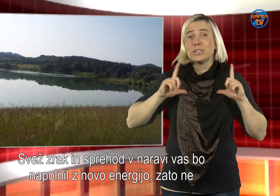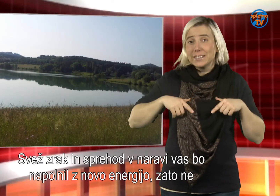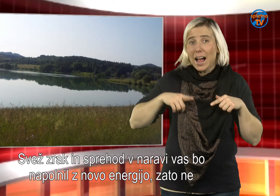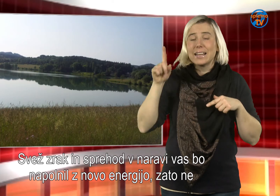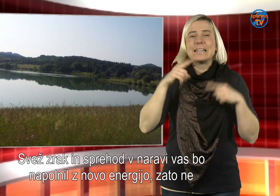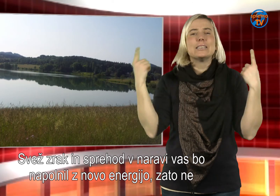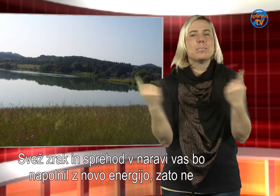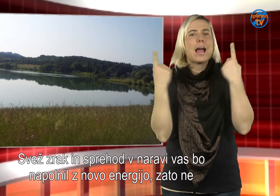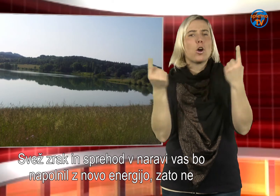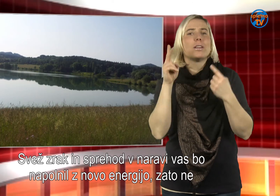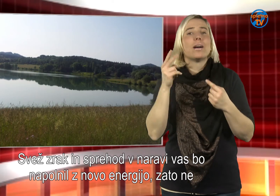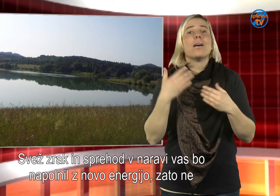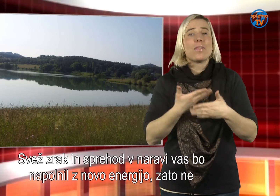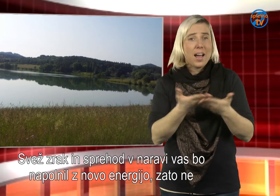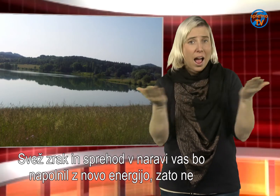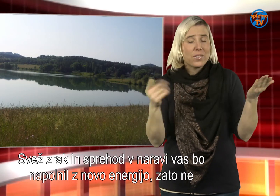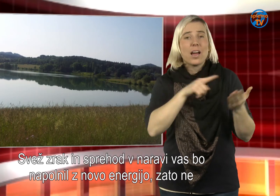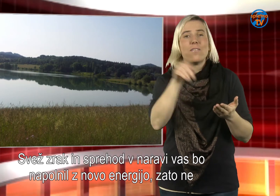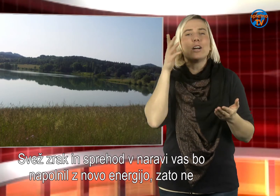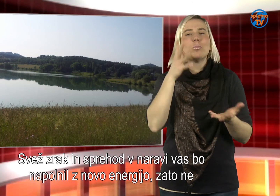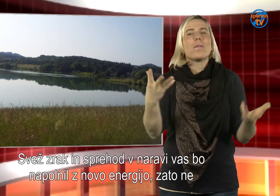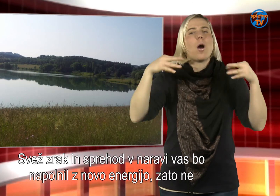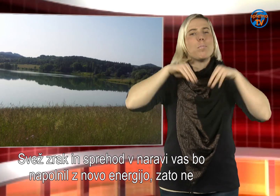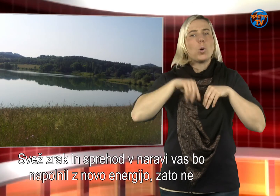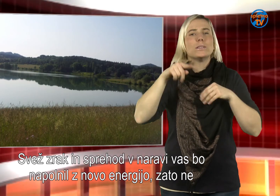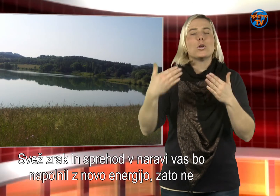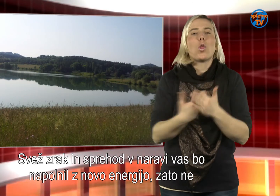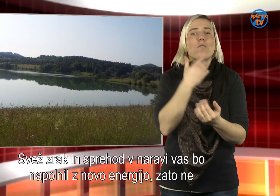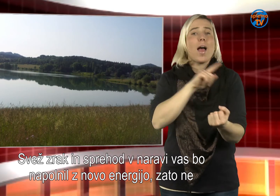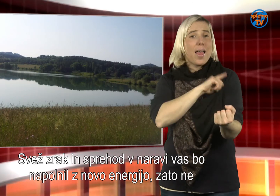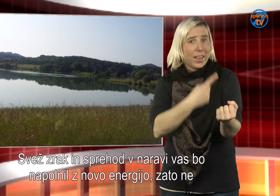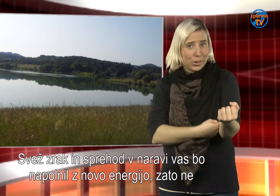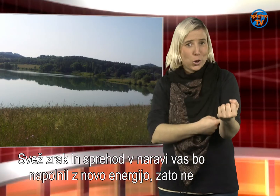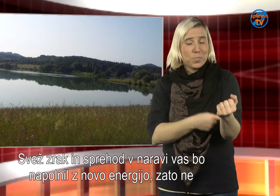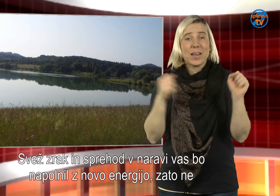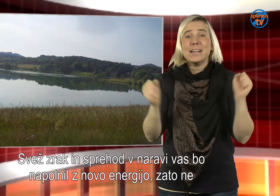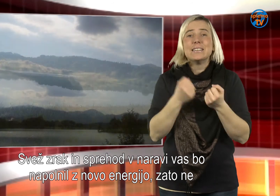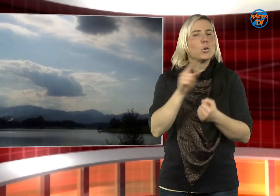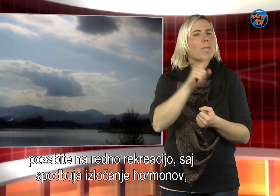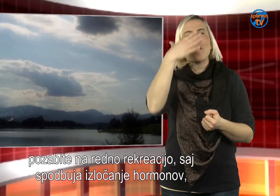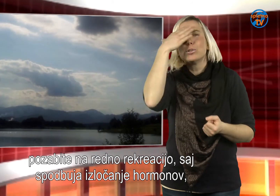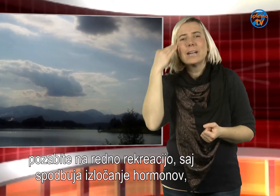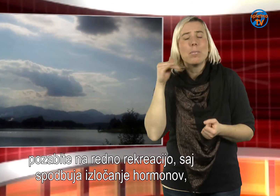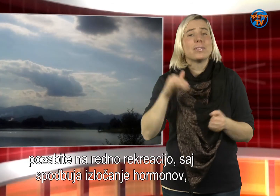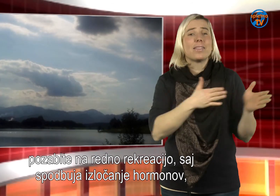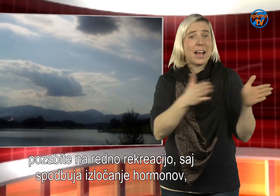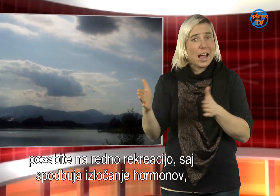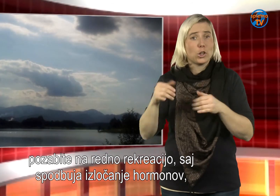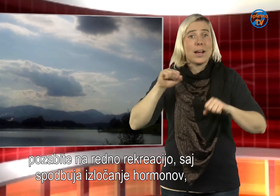Svež zrak in sprehod v naravi vas bo napolnil z novo energijo. Zato ne pozabite na redno rekreacijo, saj